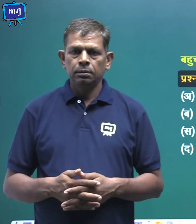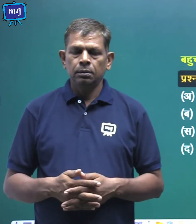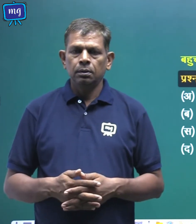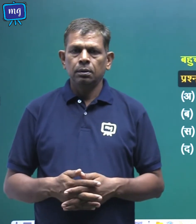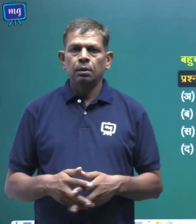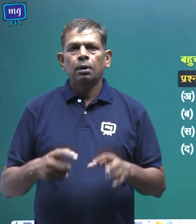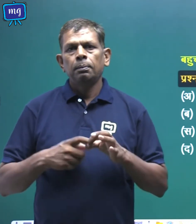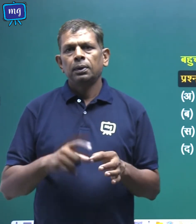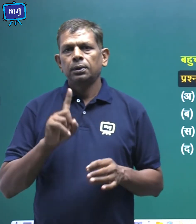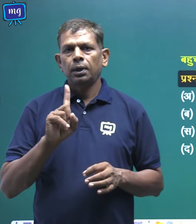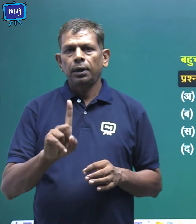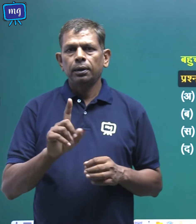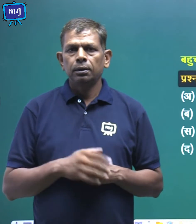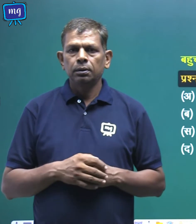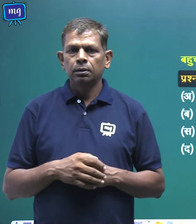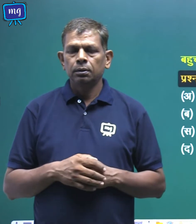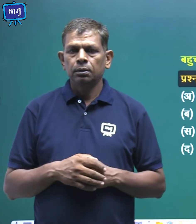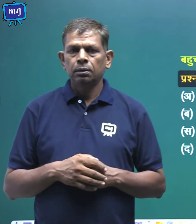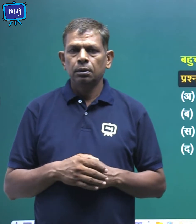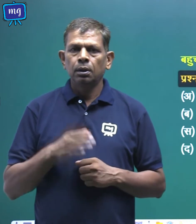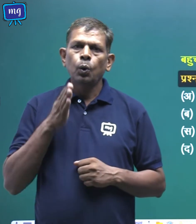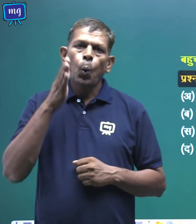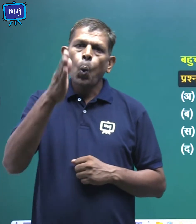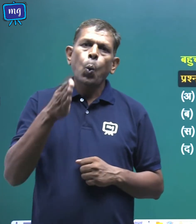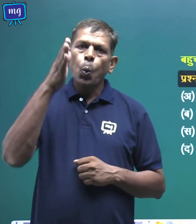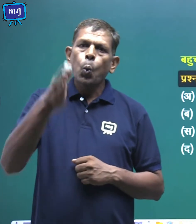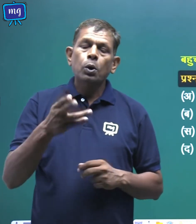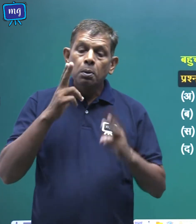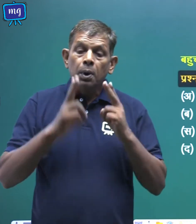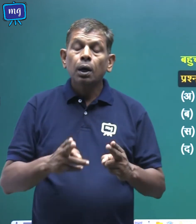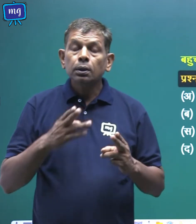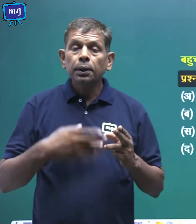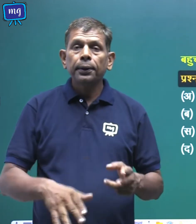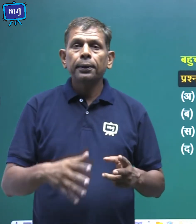प्रश्न 1, ऊंट पाया जाता है।